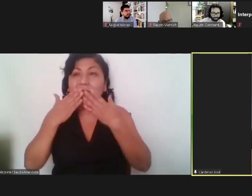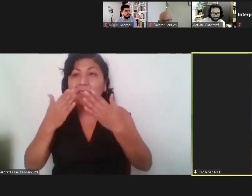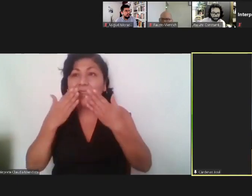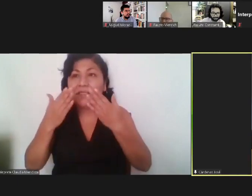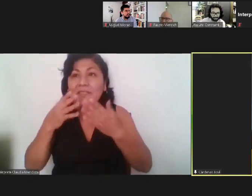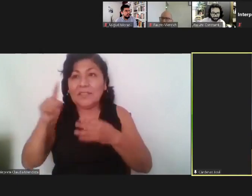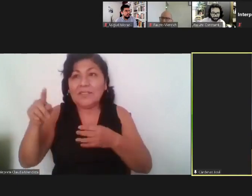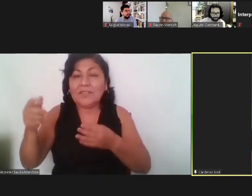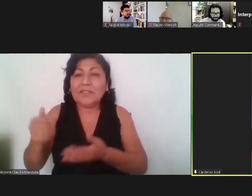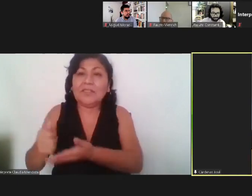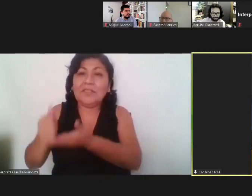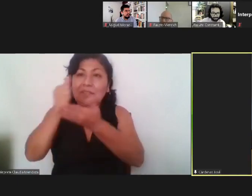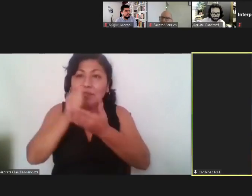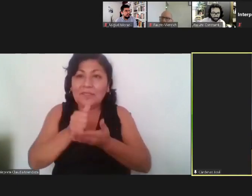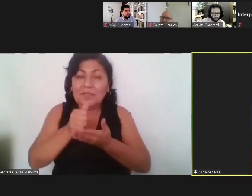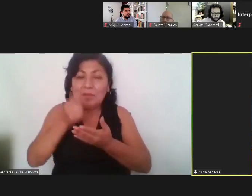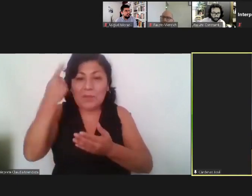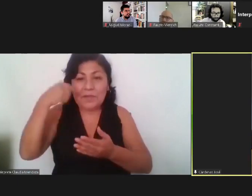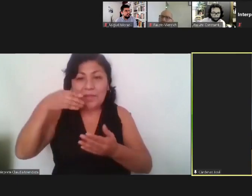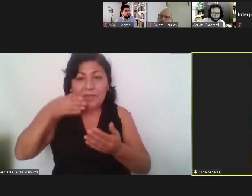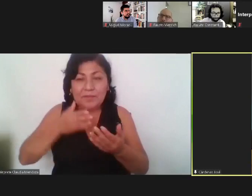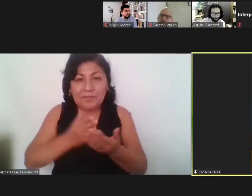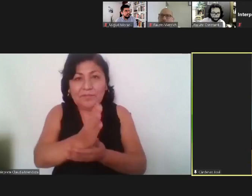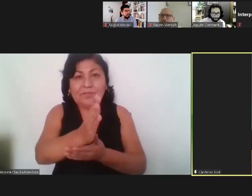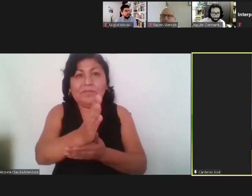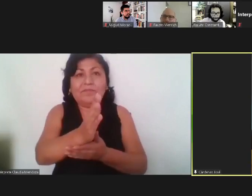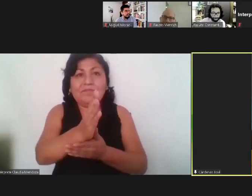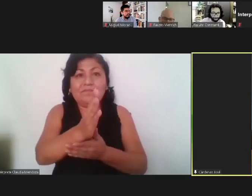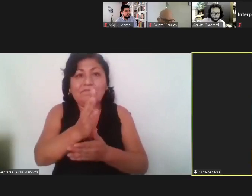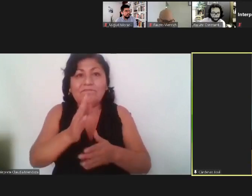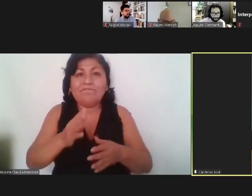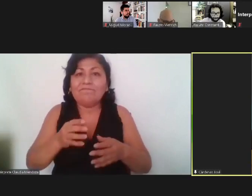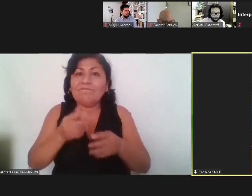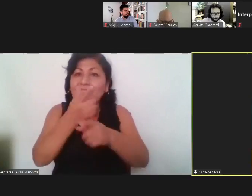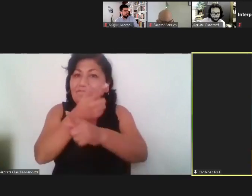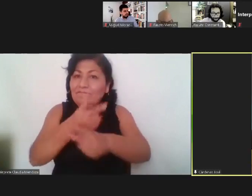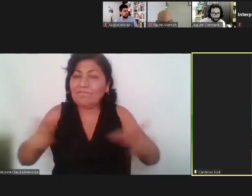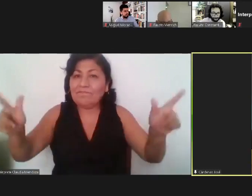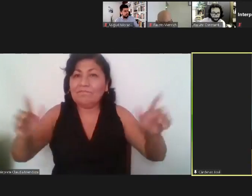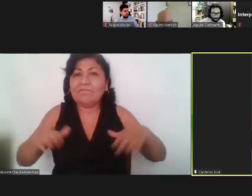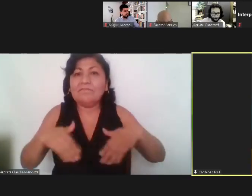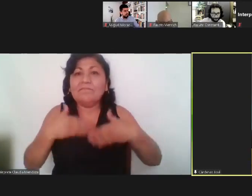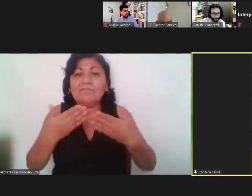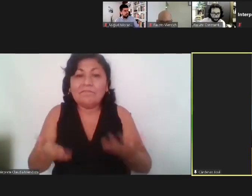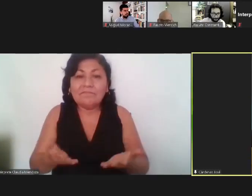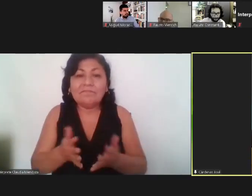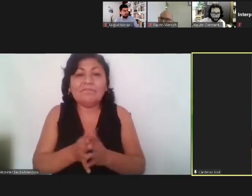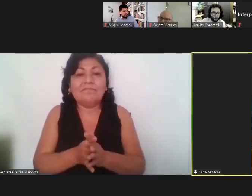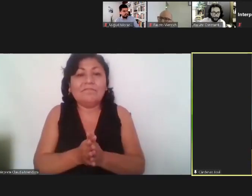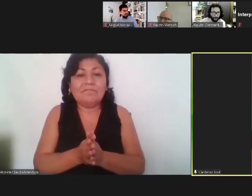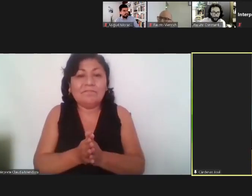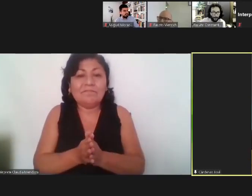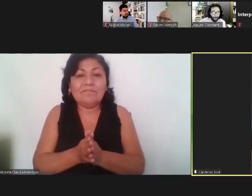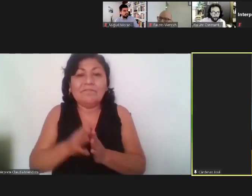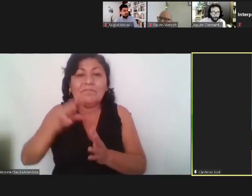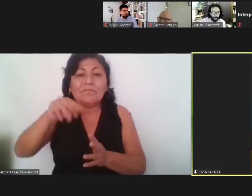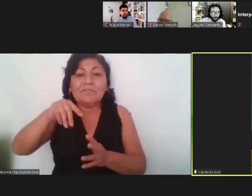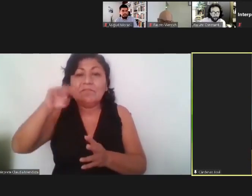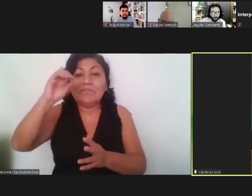que también la accesibilidad sea una oferta para el público. También a Movidas Mother, una fundación holandesa que